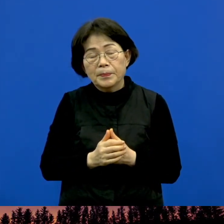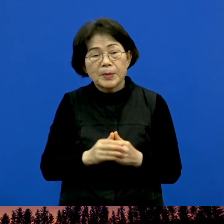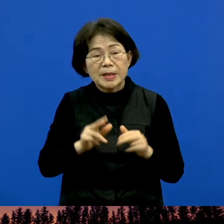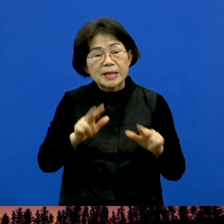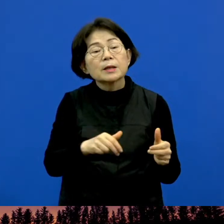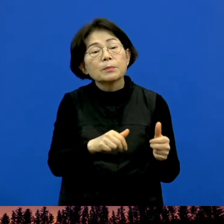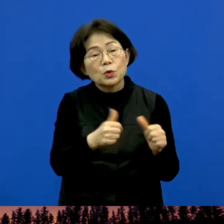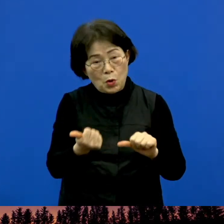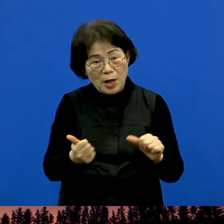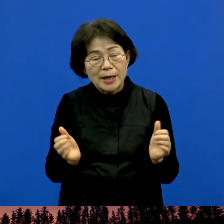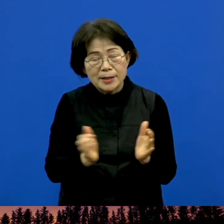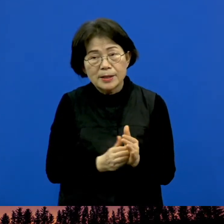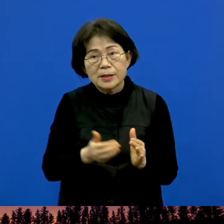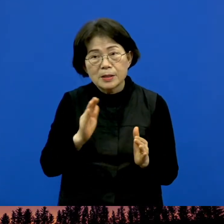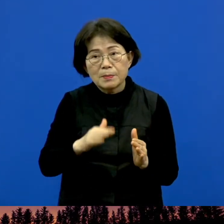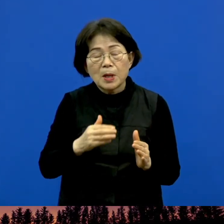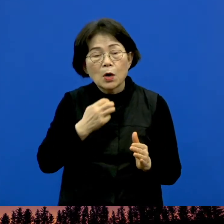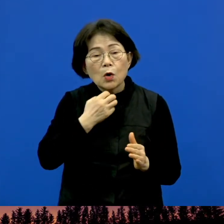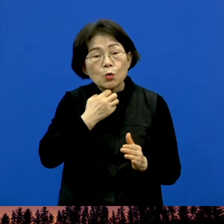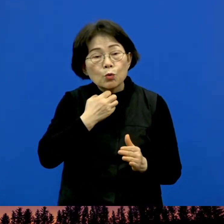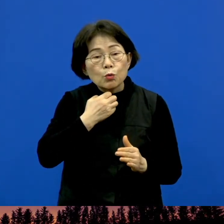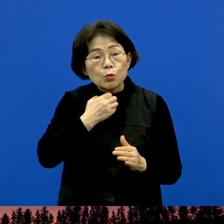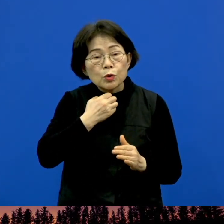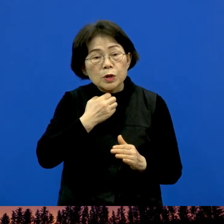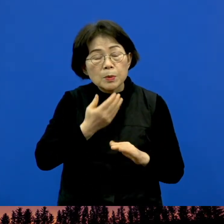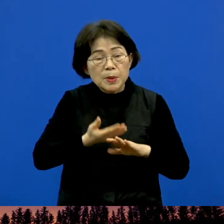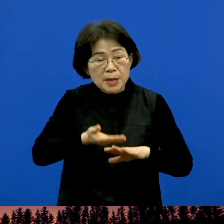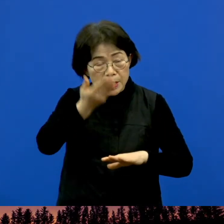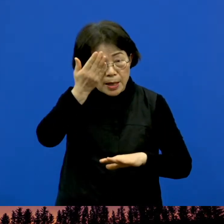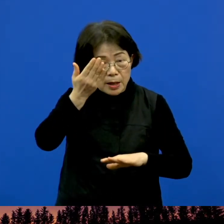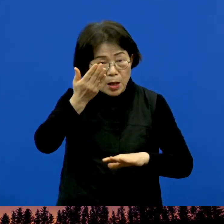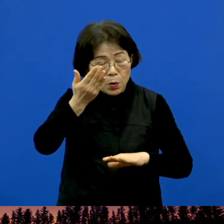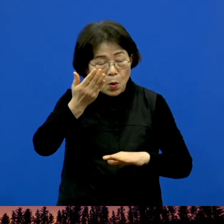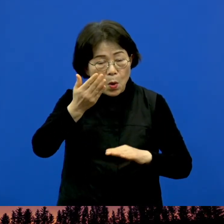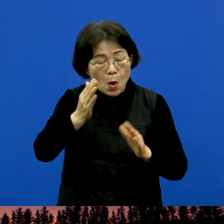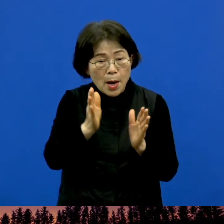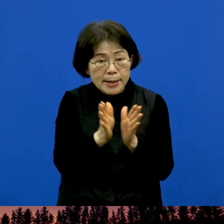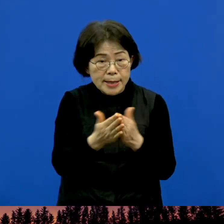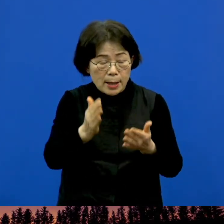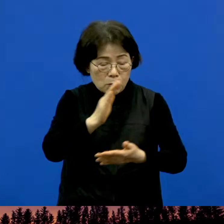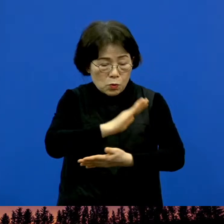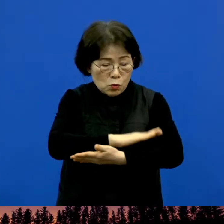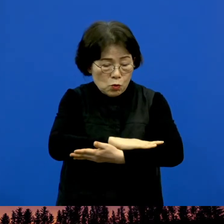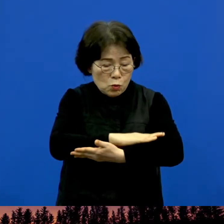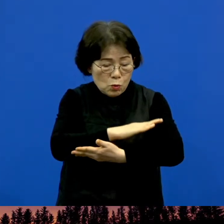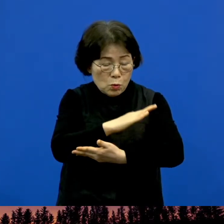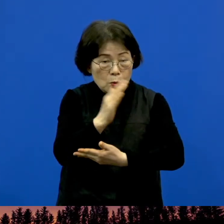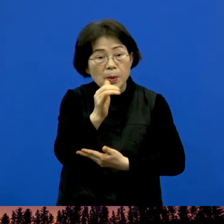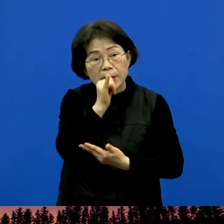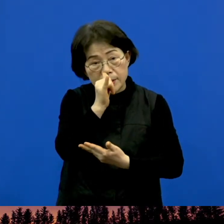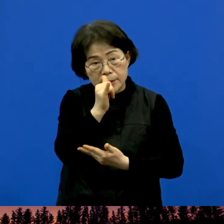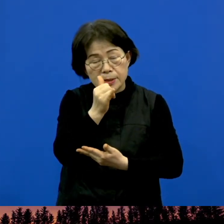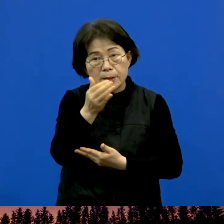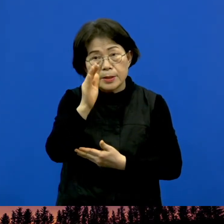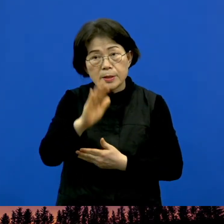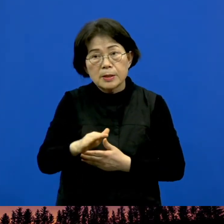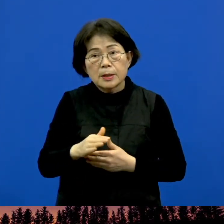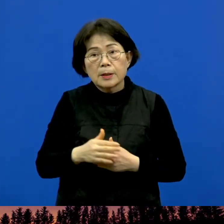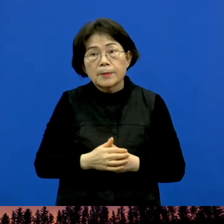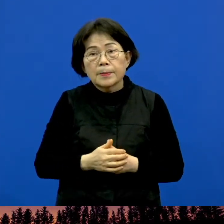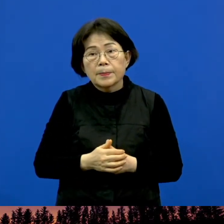돌아가셨지만 그분이 90이 넘어서도 베스트셀러를 썼어요. 그러니까 뭐